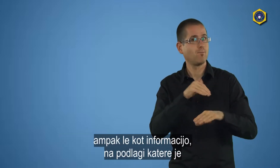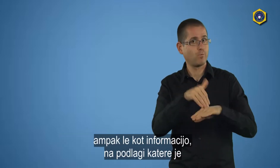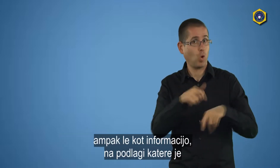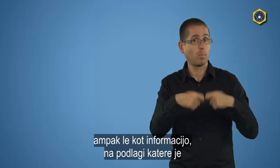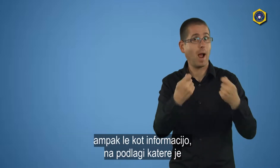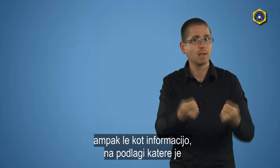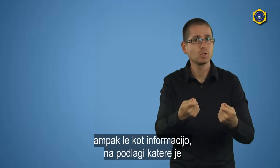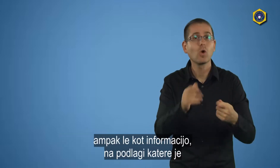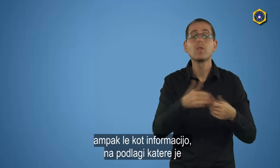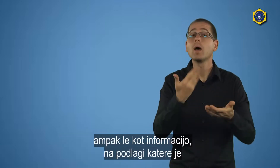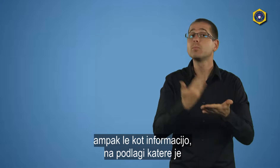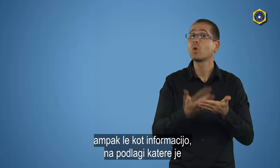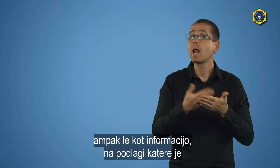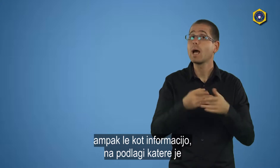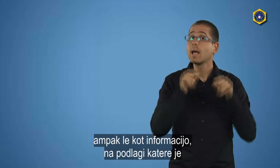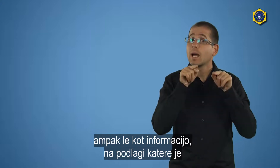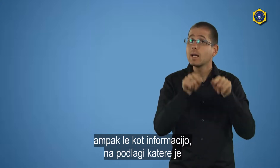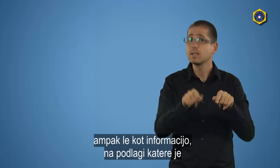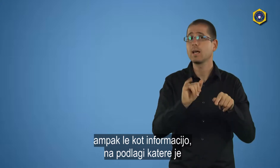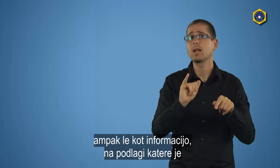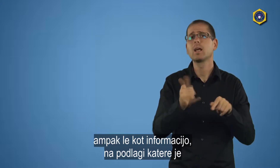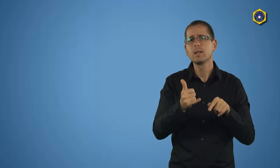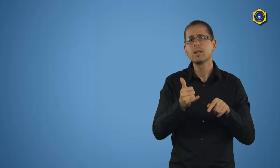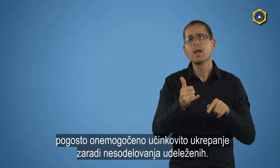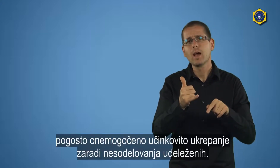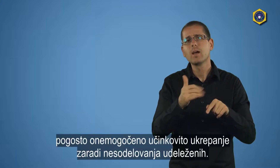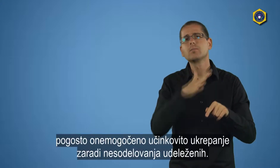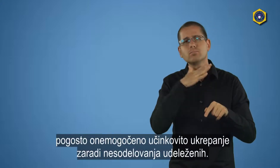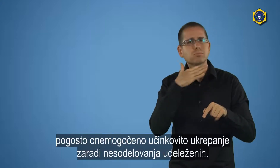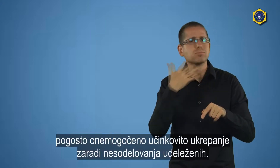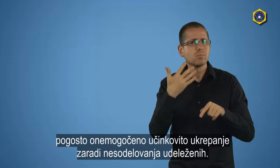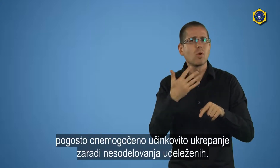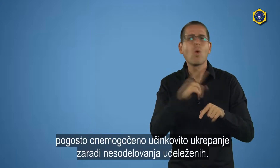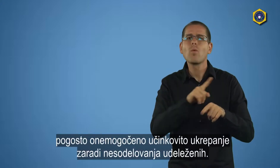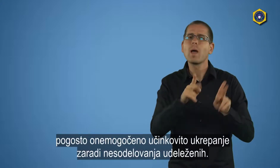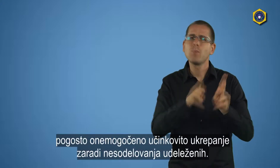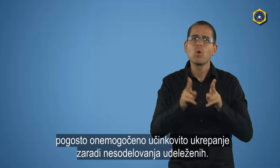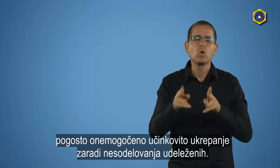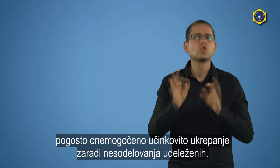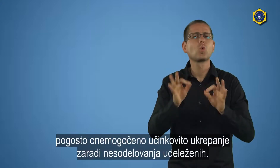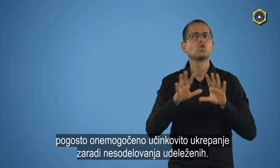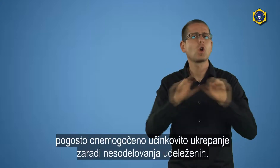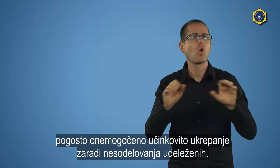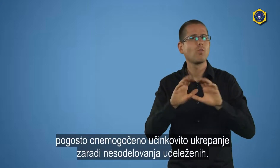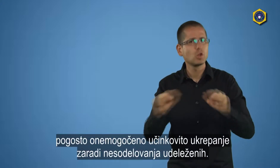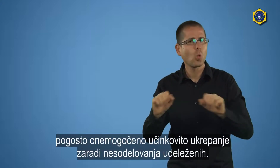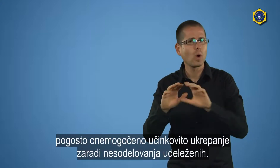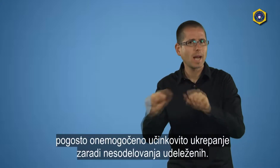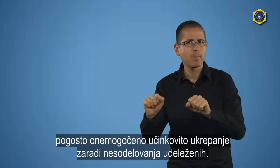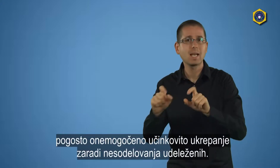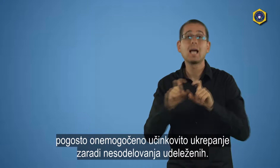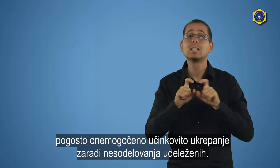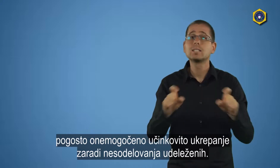je pogosto onemogočeno učinkovito ukrepanje zaradi nesodelovanja udeleženih.